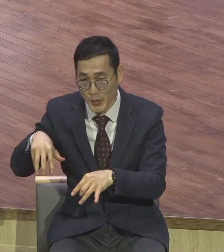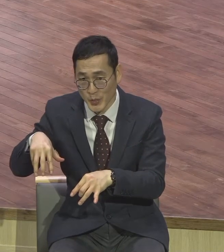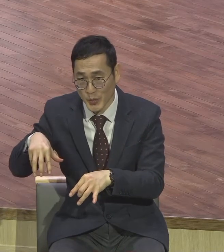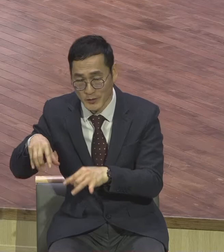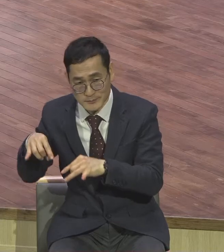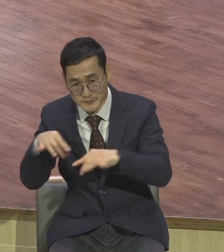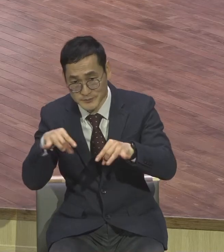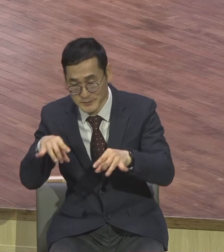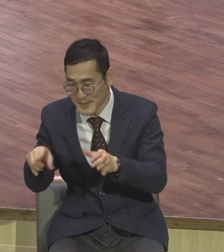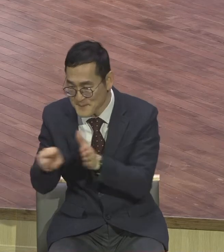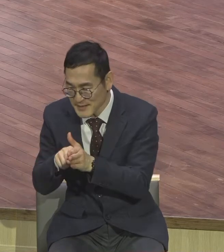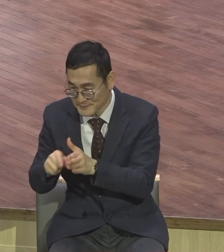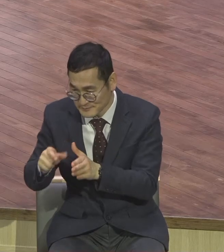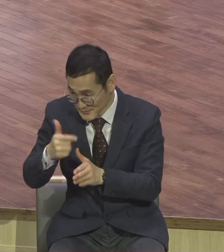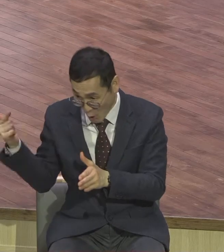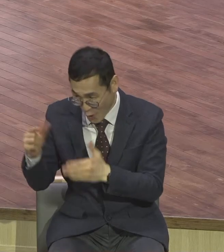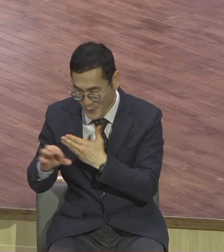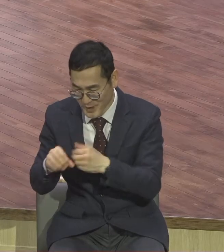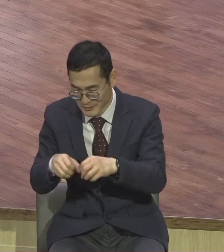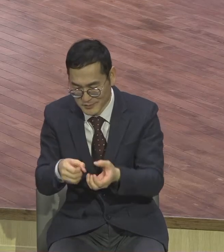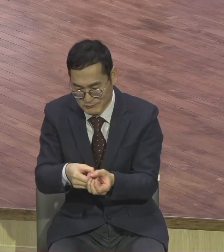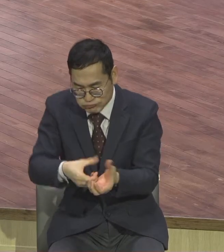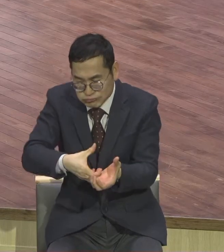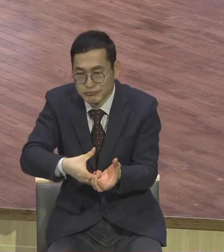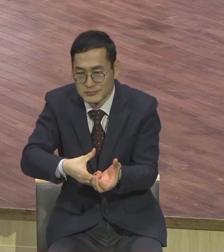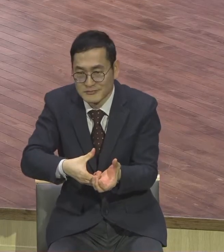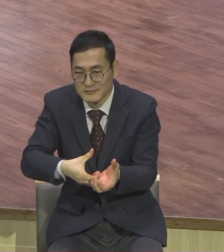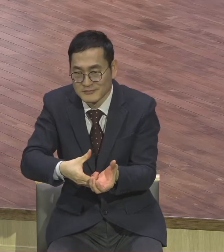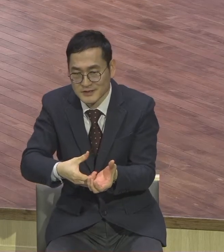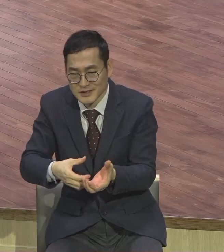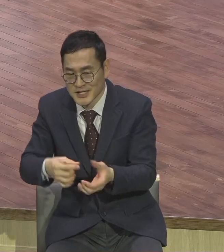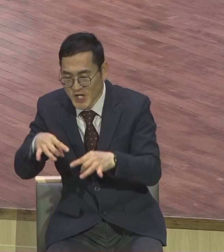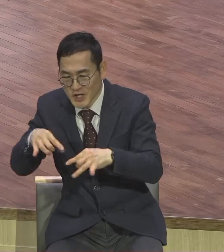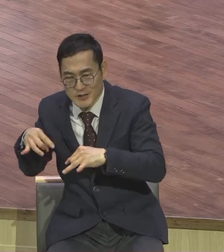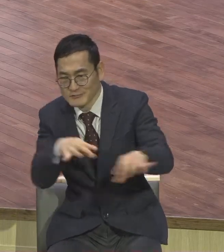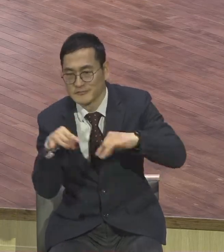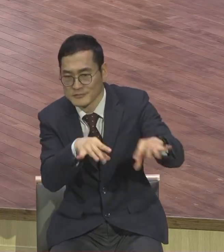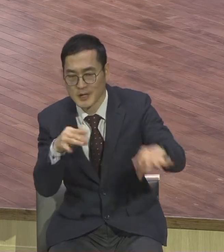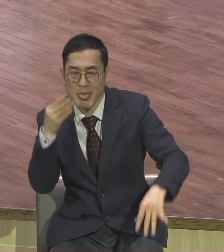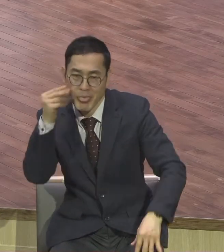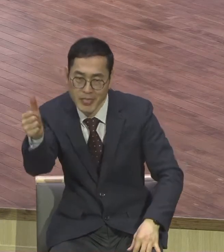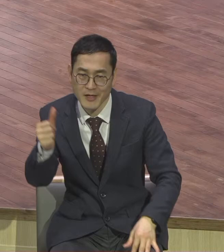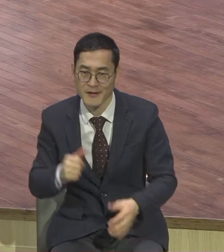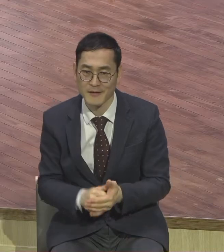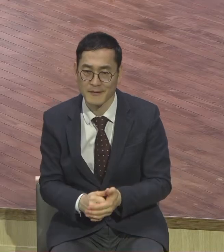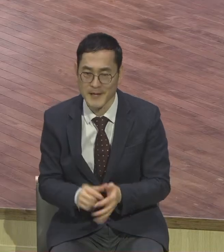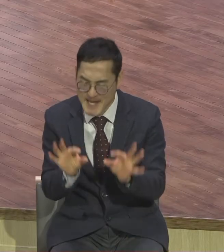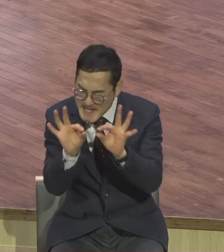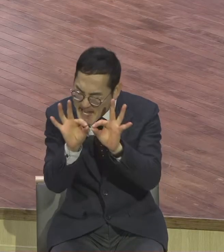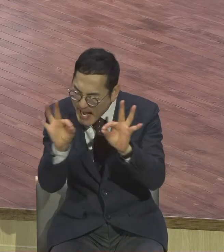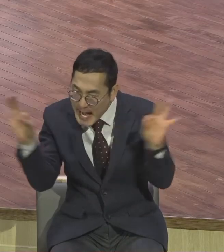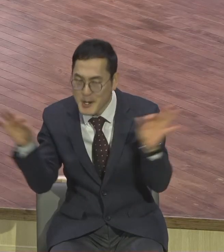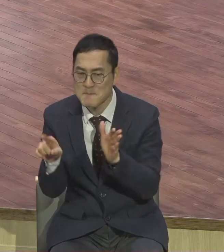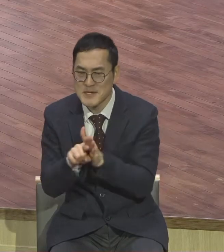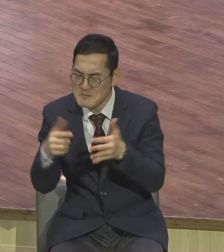달라지잖아요. 전선에서 빼는 이 전력 송전 양은 막 나와야 돼 전선이 커야 되잖아요. 그걸